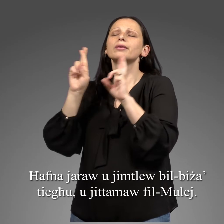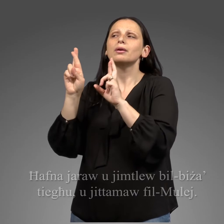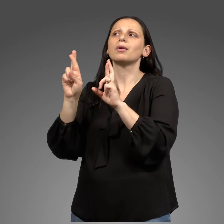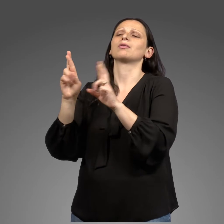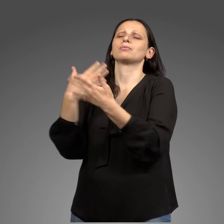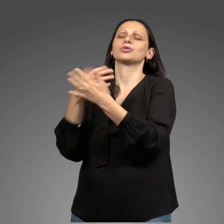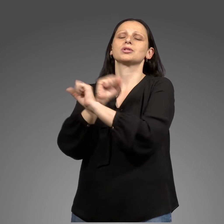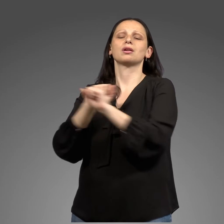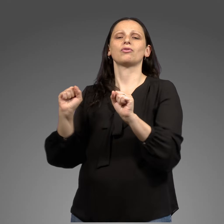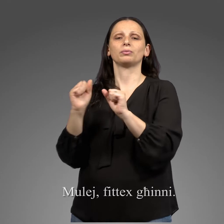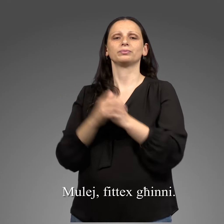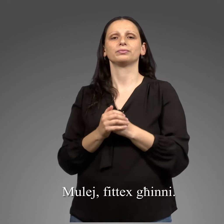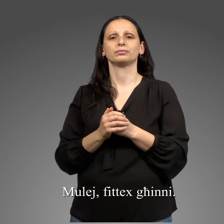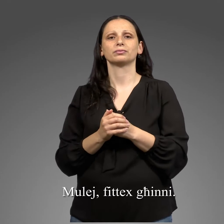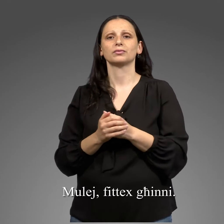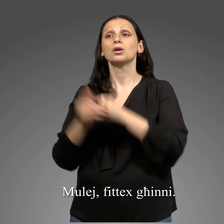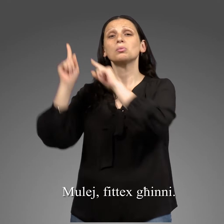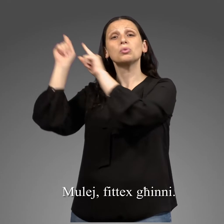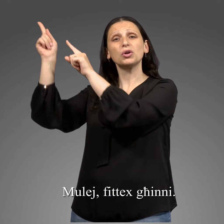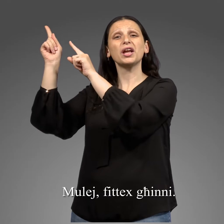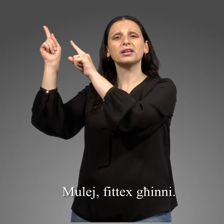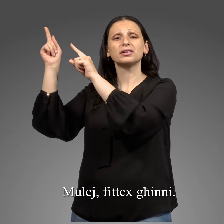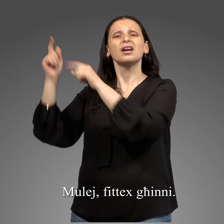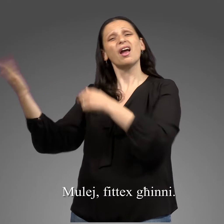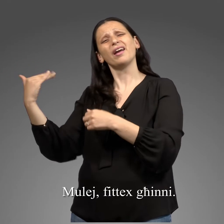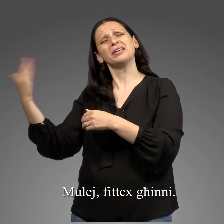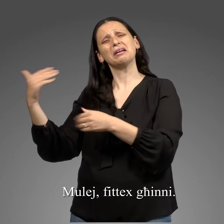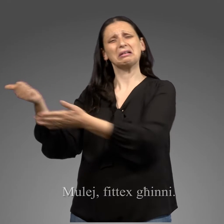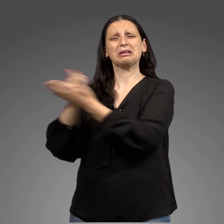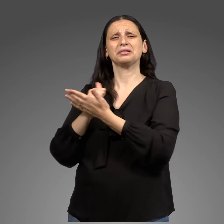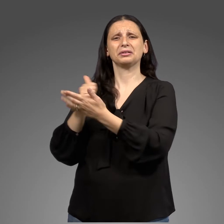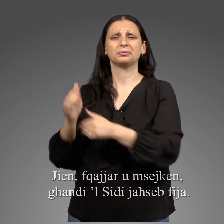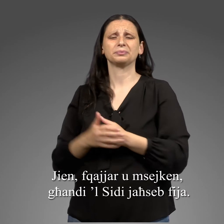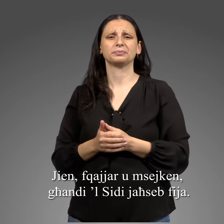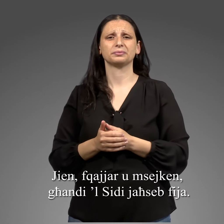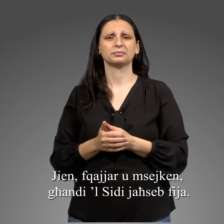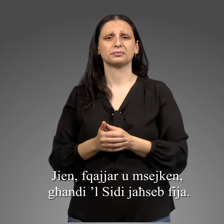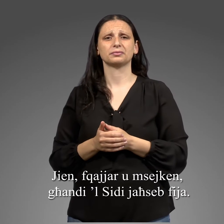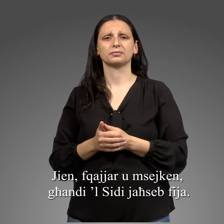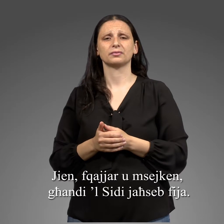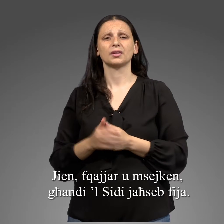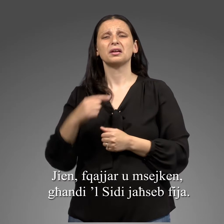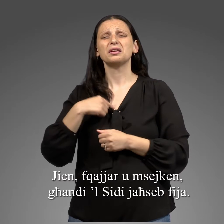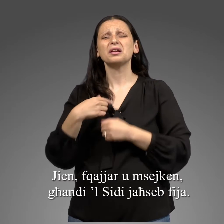muliħ fit-tashanni jinfqa jarum sejken